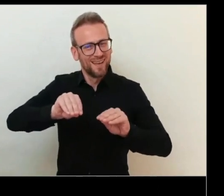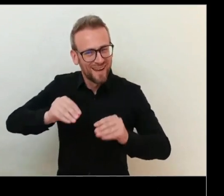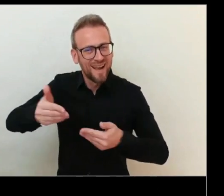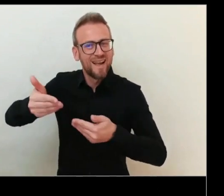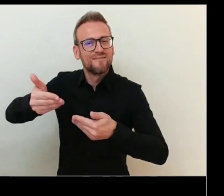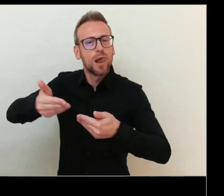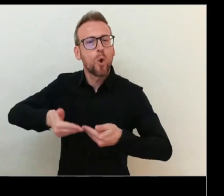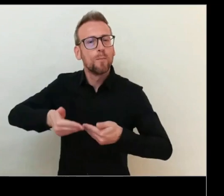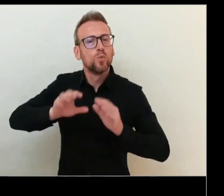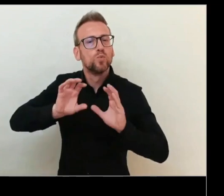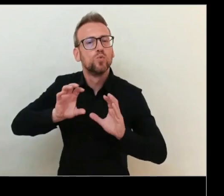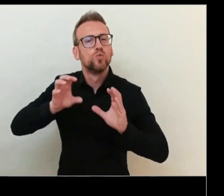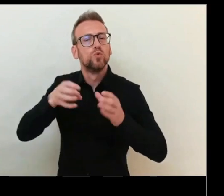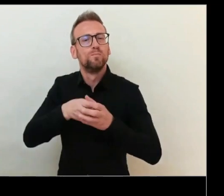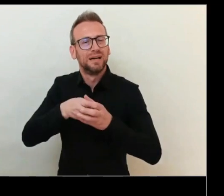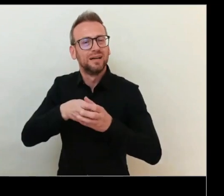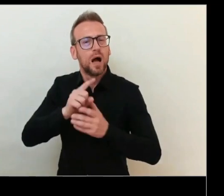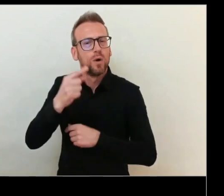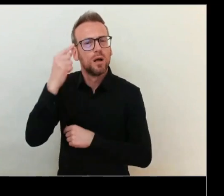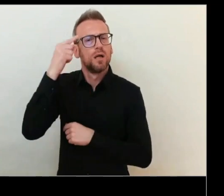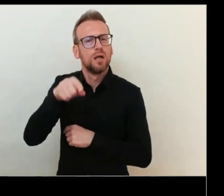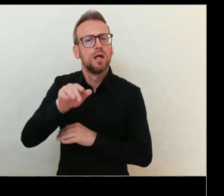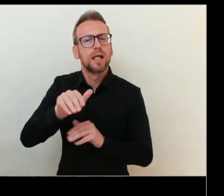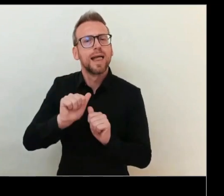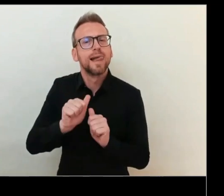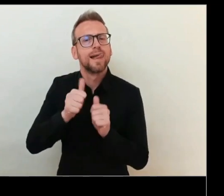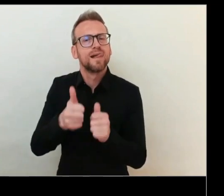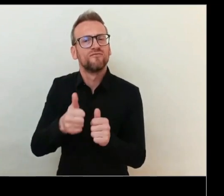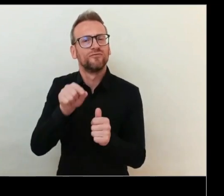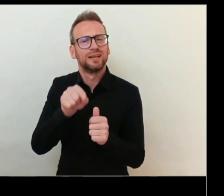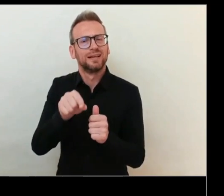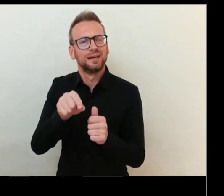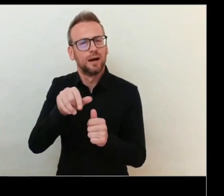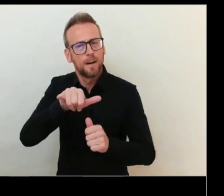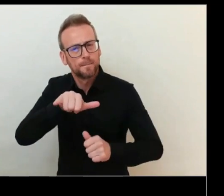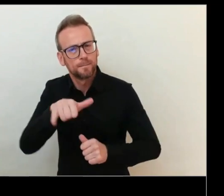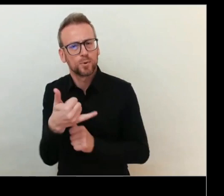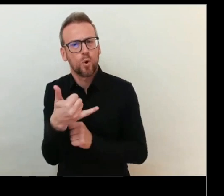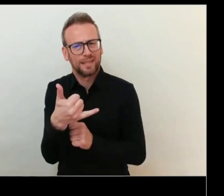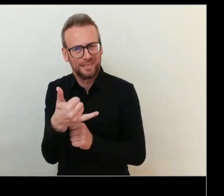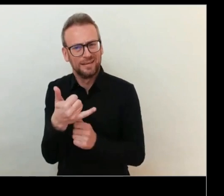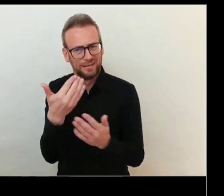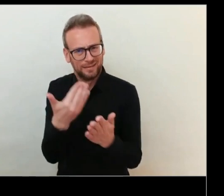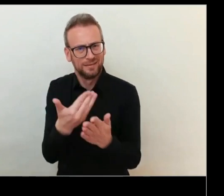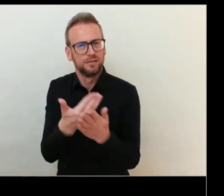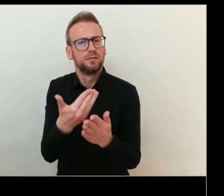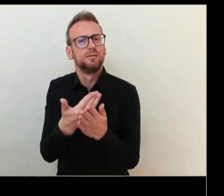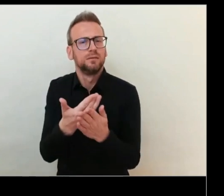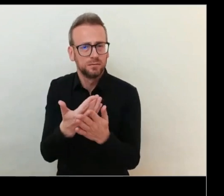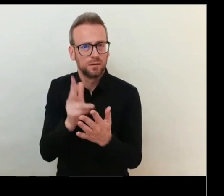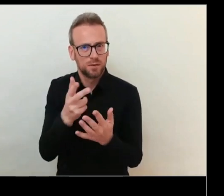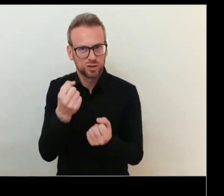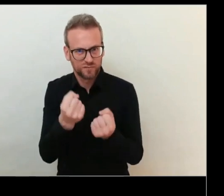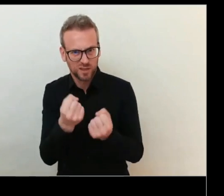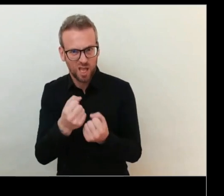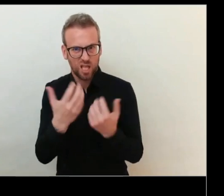etc. Wie wollen Sie denn sicherstellen, dass das tatsächlich von Anfang an funktioniert, ohne große bürokratische Hürden? Also